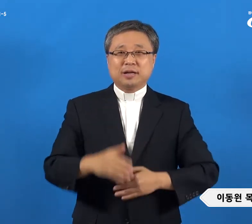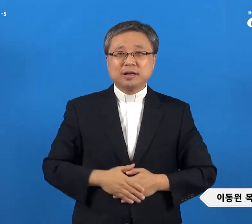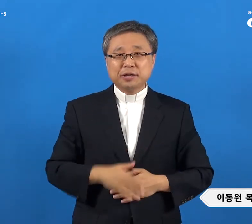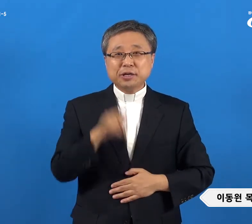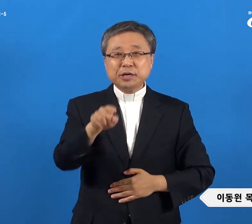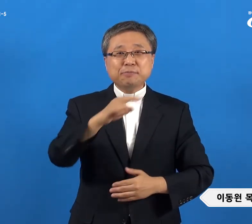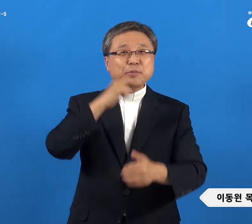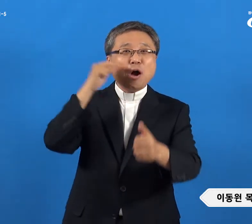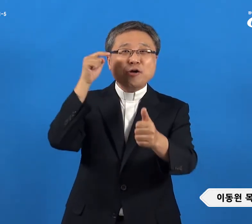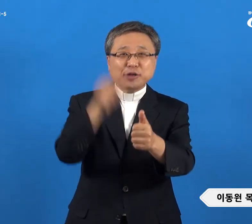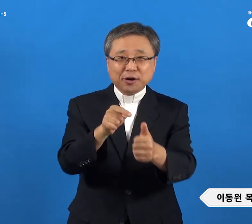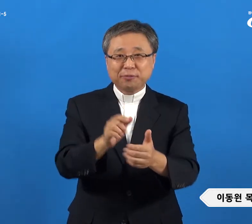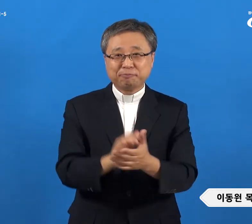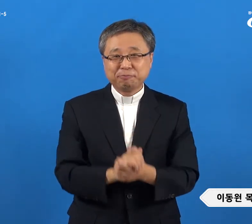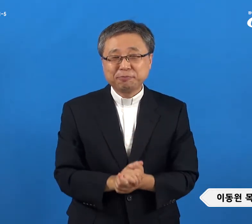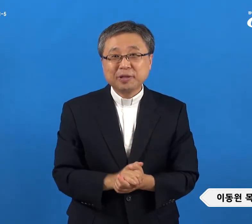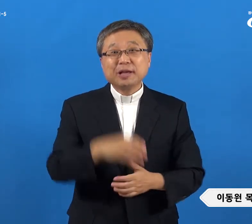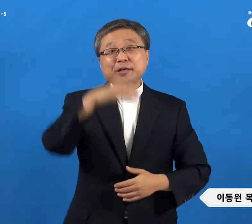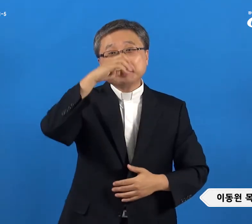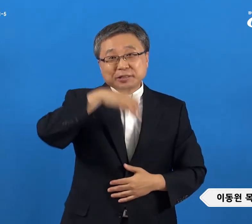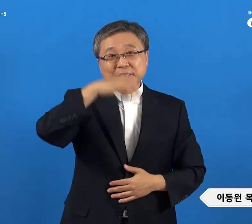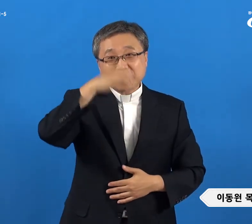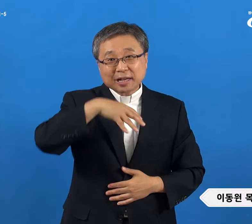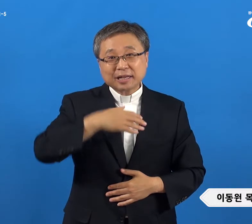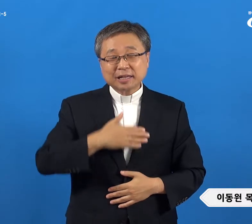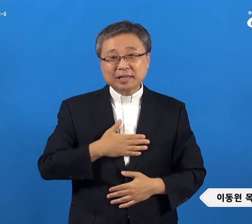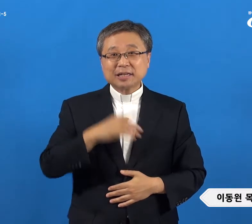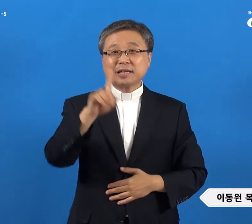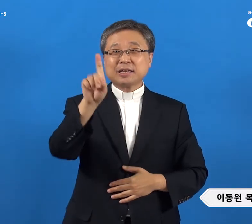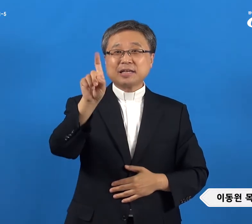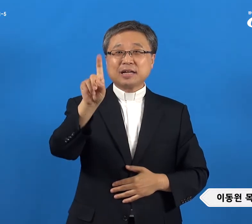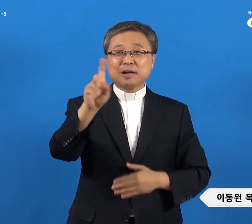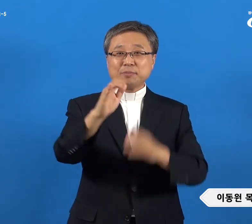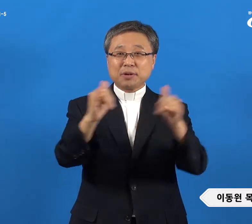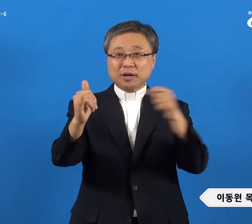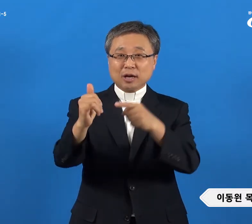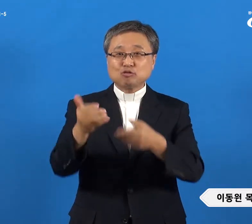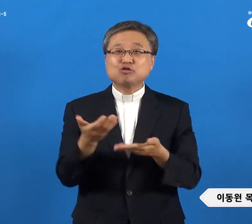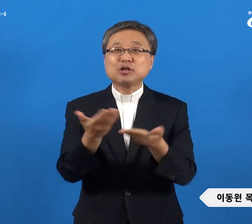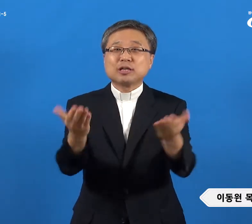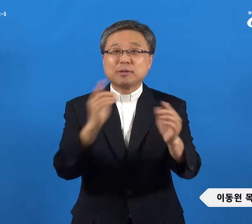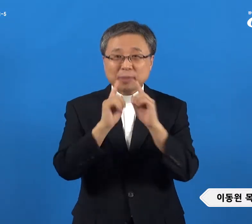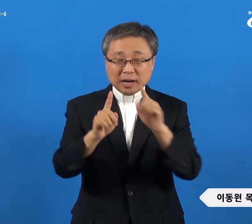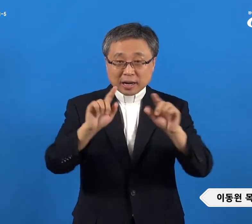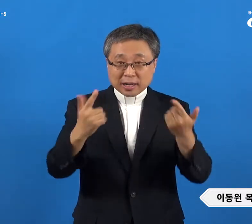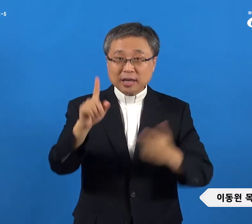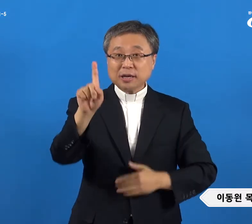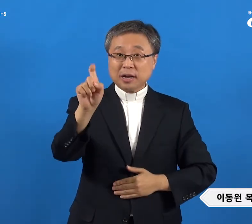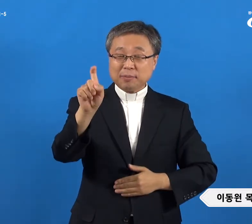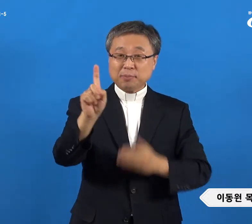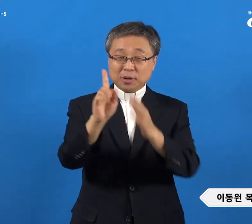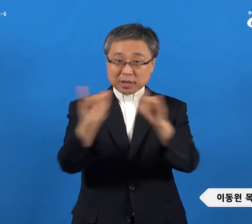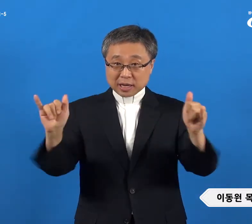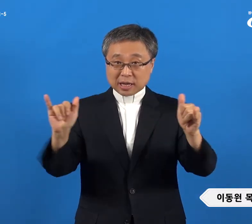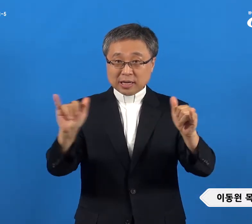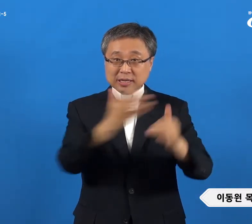그런데 이 명령은 그냥 11명에게 주셨다는 것이 아니에요. 그 11명이 하나의 공동체거든요. 제자